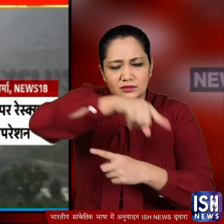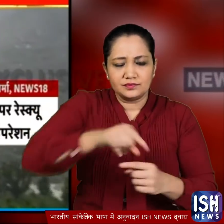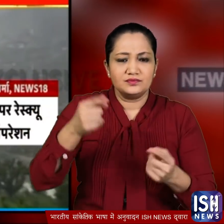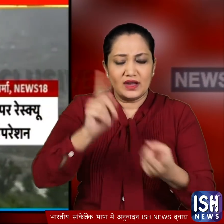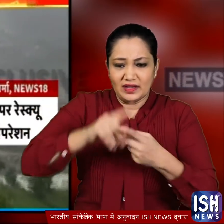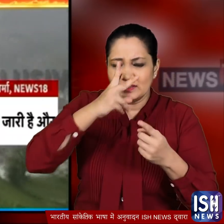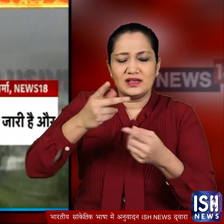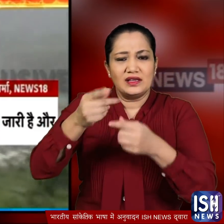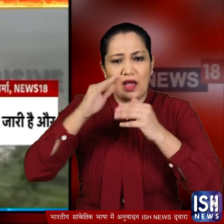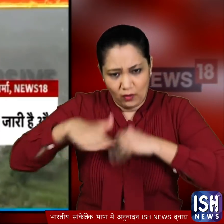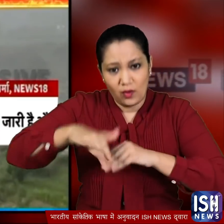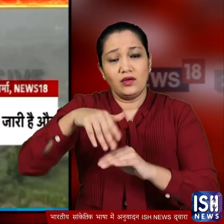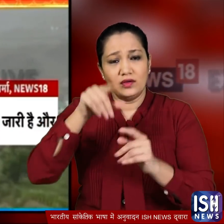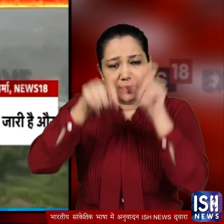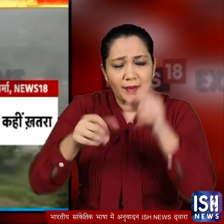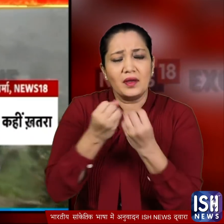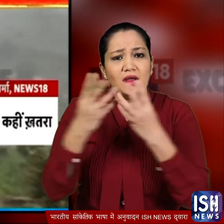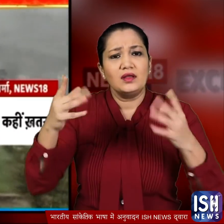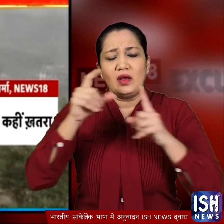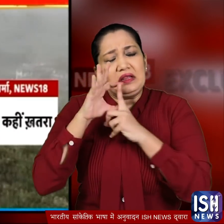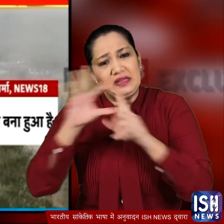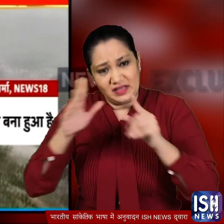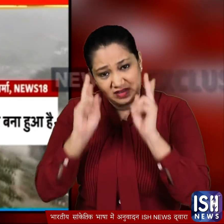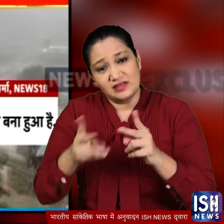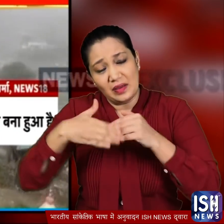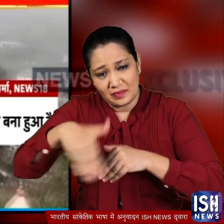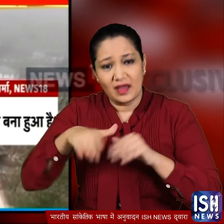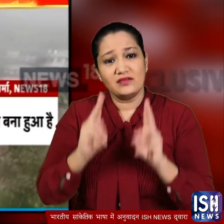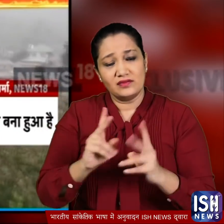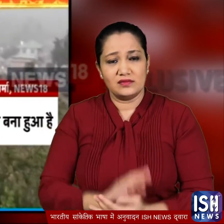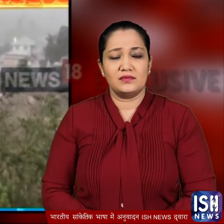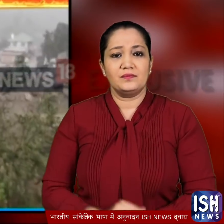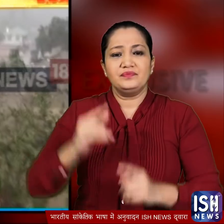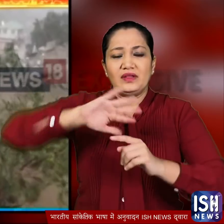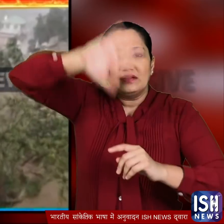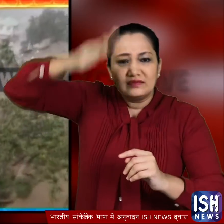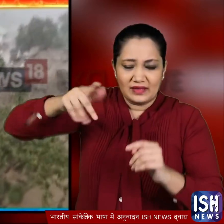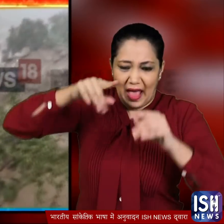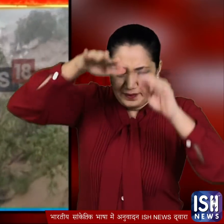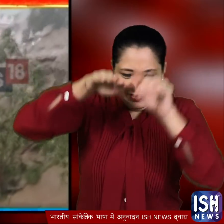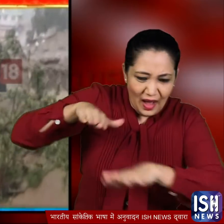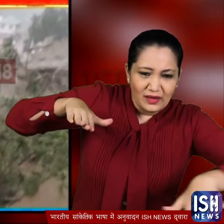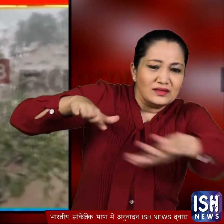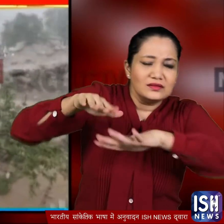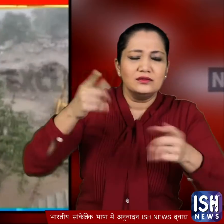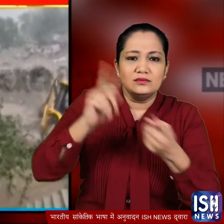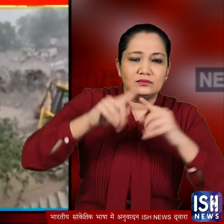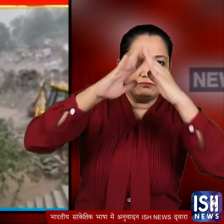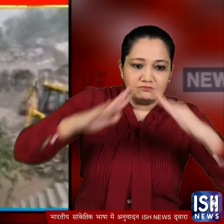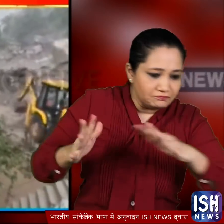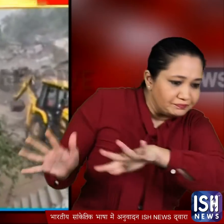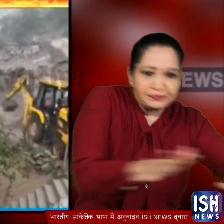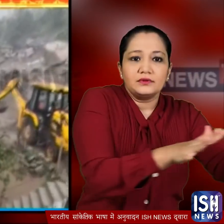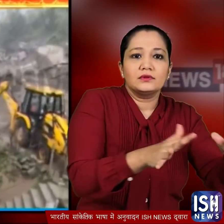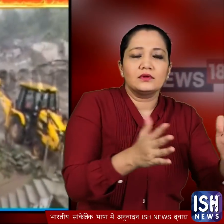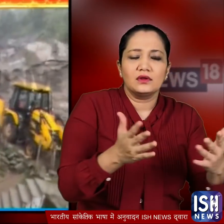यहाँ पर रेस्क्यू ऑपरेशन जो है वो लगातार जारी है और कहीं ना कहीं खतरा जो है वो अभी भी बना हुआ है। पहाड़ की तलहटी में बसे कुछ मकान अपनी जगह से